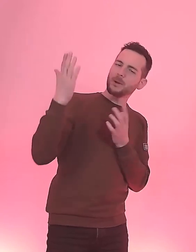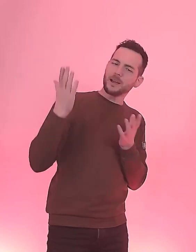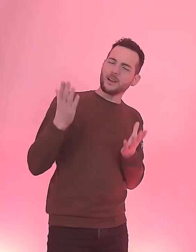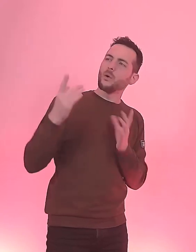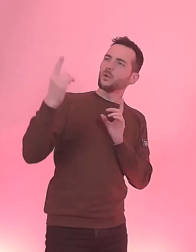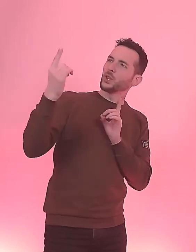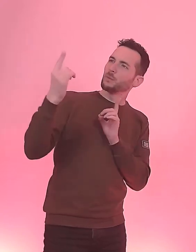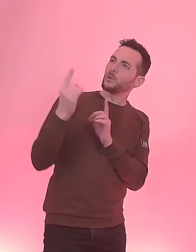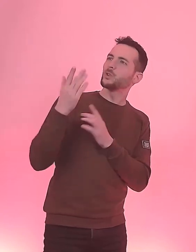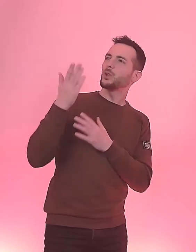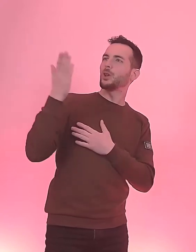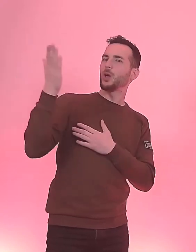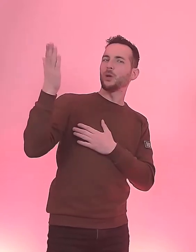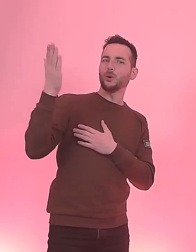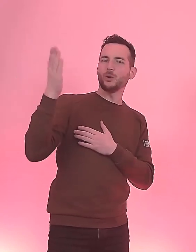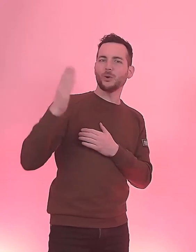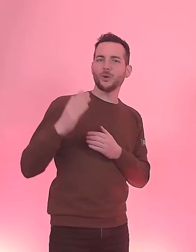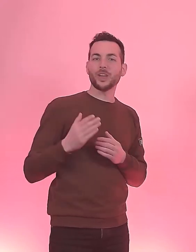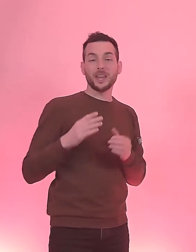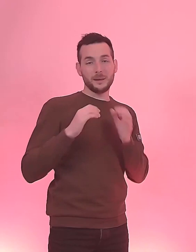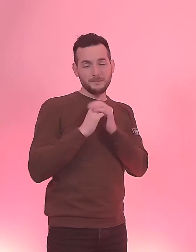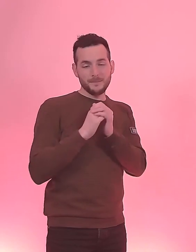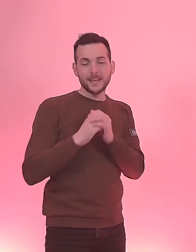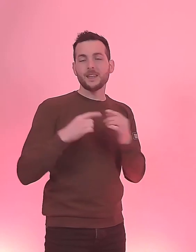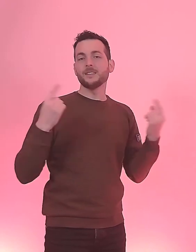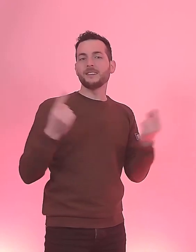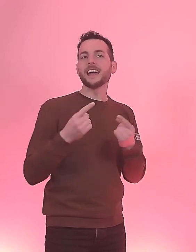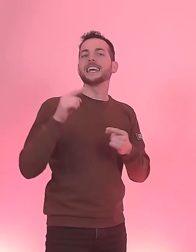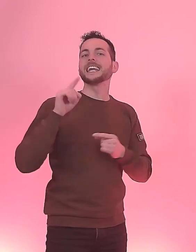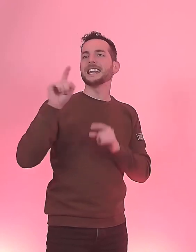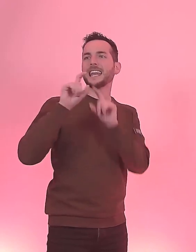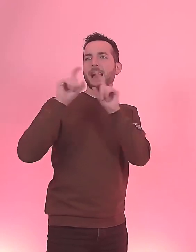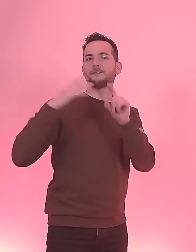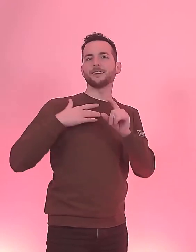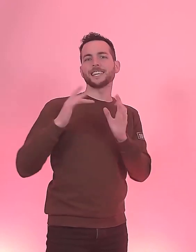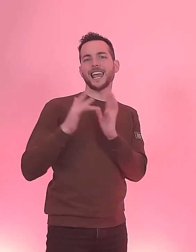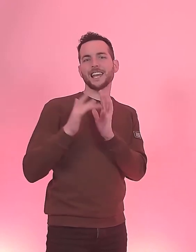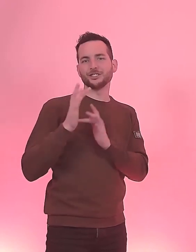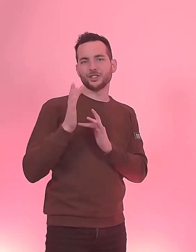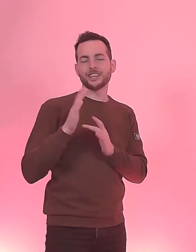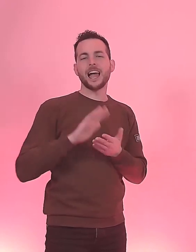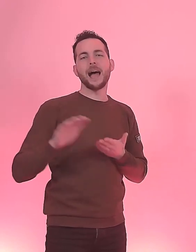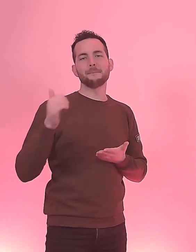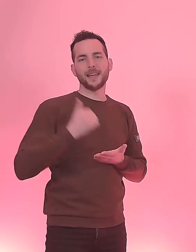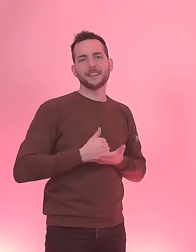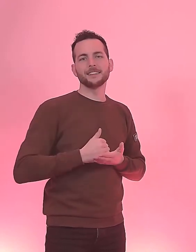hebben met u dat bieden we in de naam van jezus amen